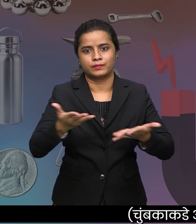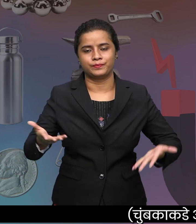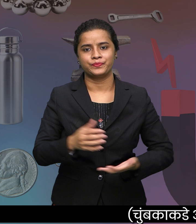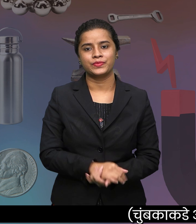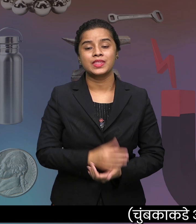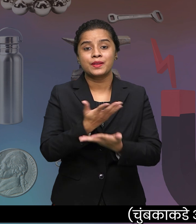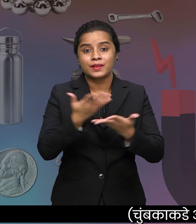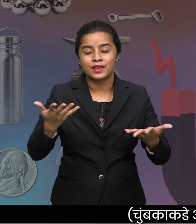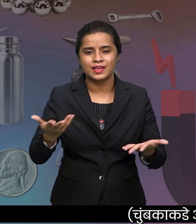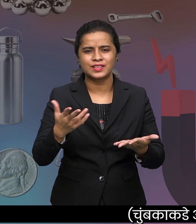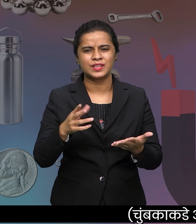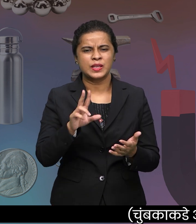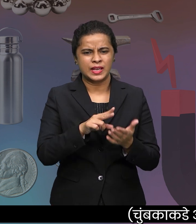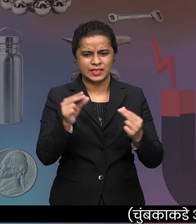चुंबकाकडे आकर्षित न होणारे पदार्थ.